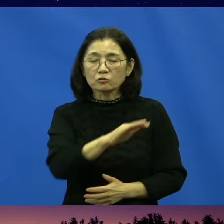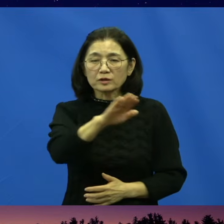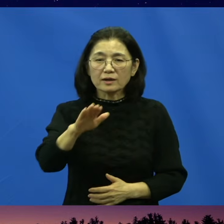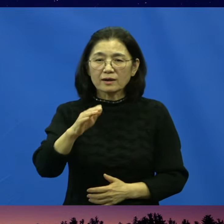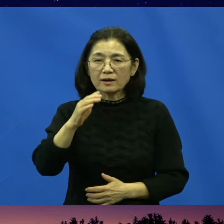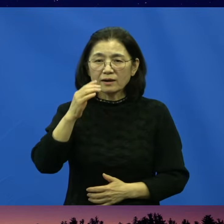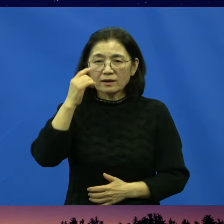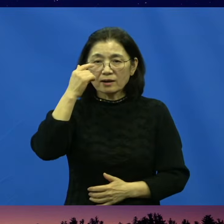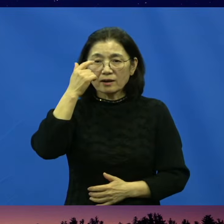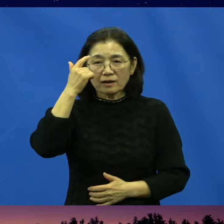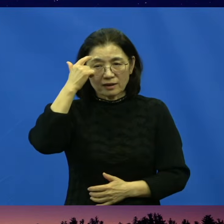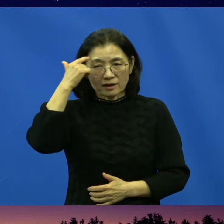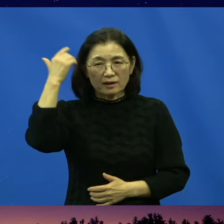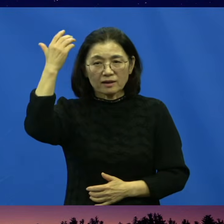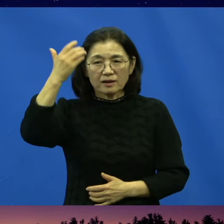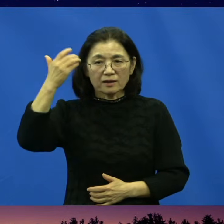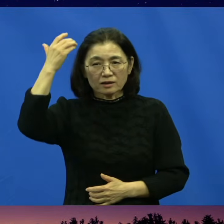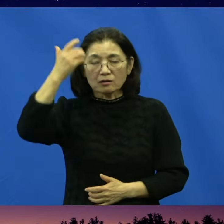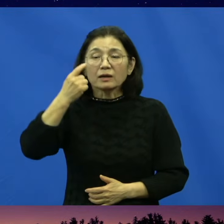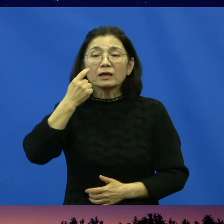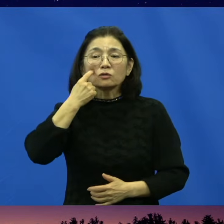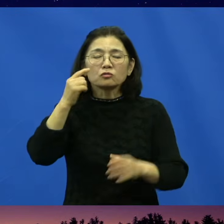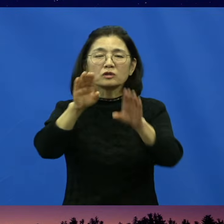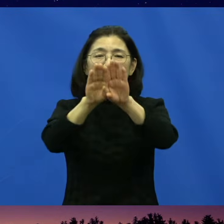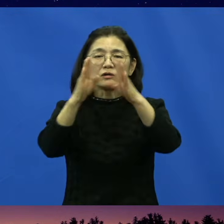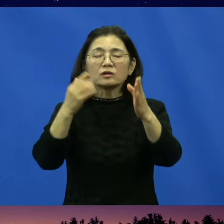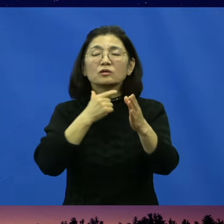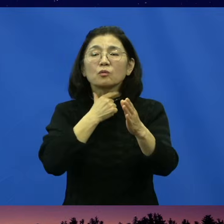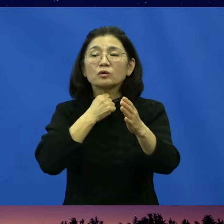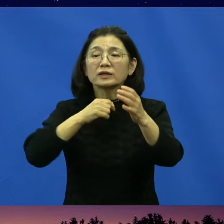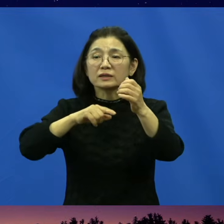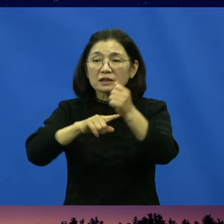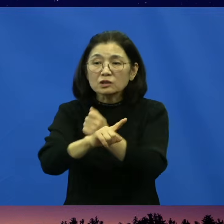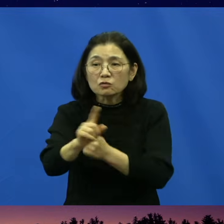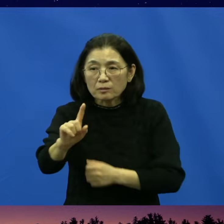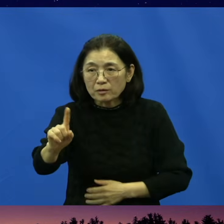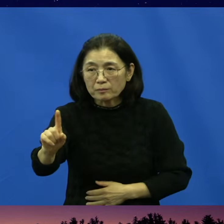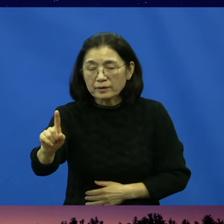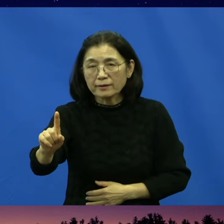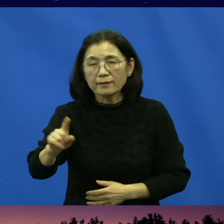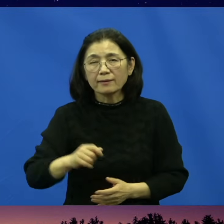간구합니까? 우리 안에 있는 목마름의 근본적인 이유는 무엇입니까?